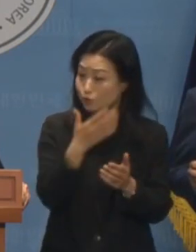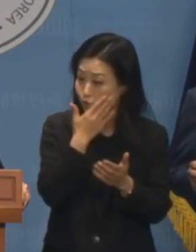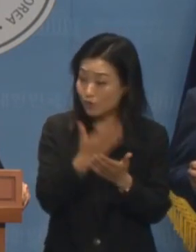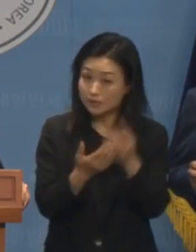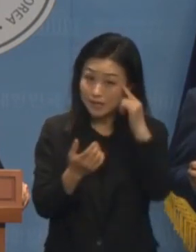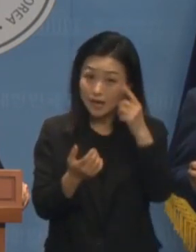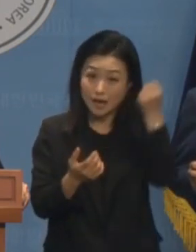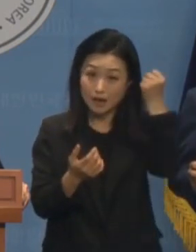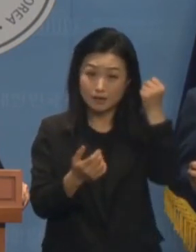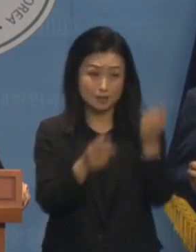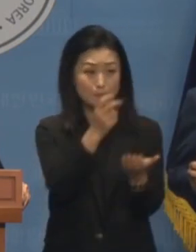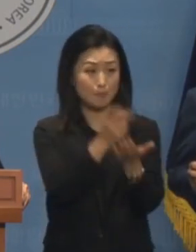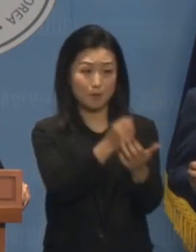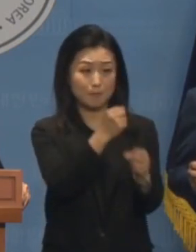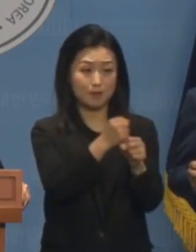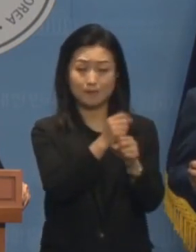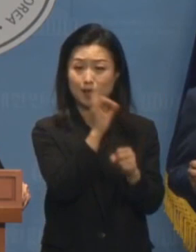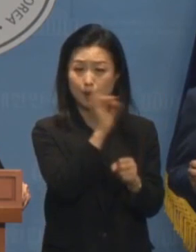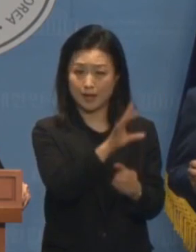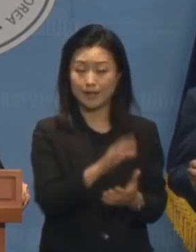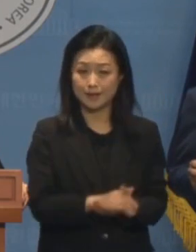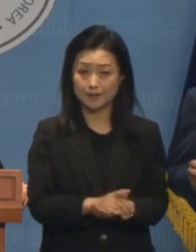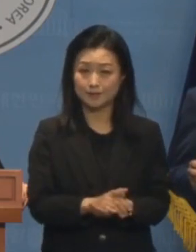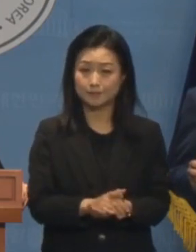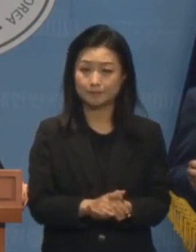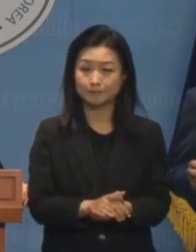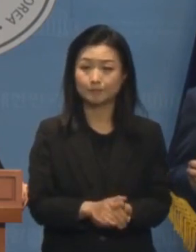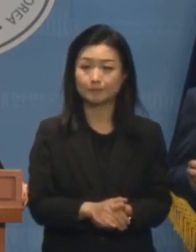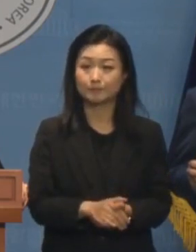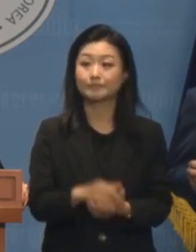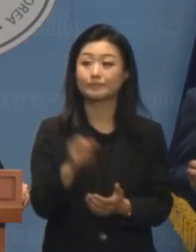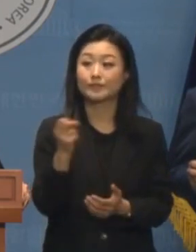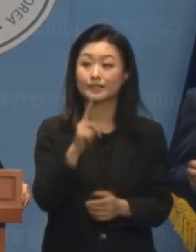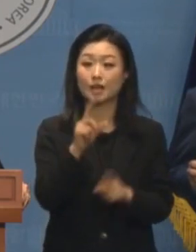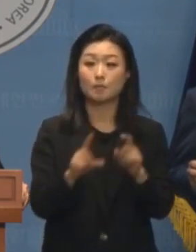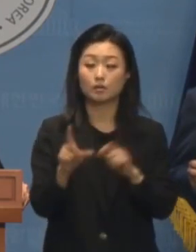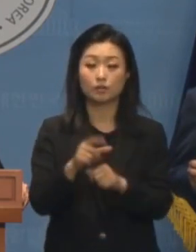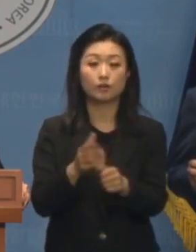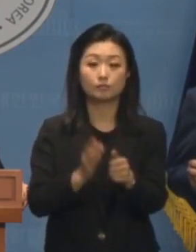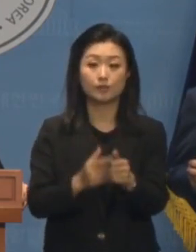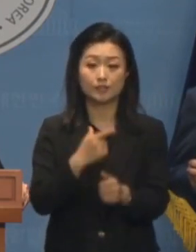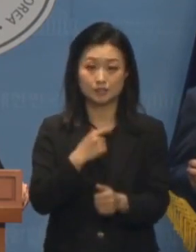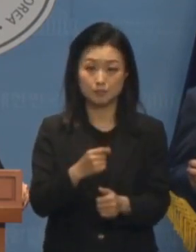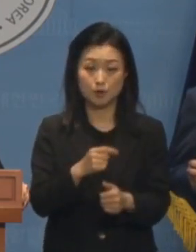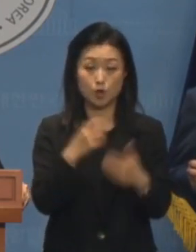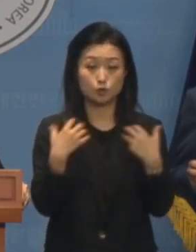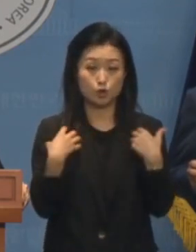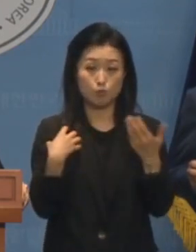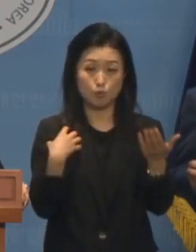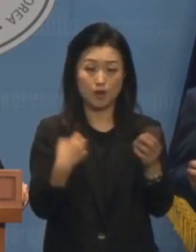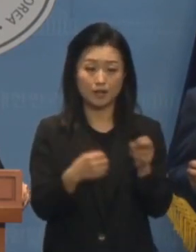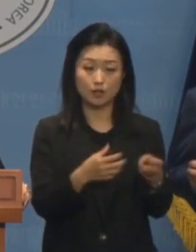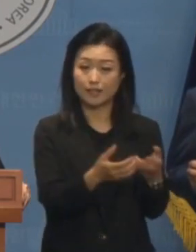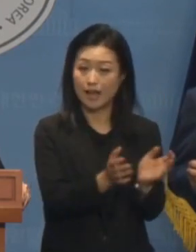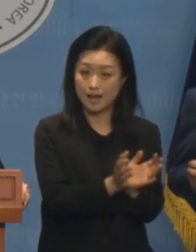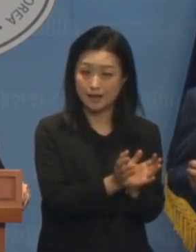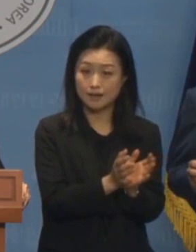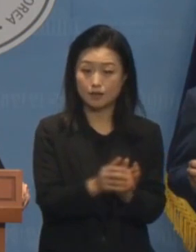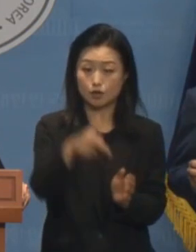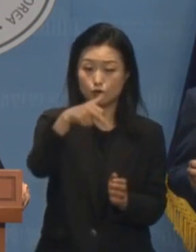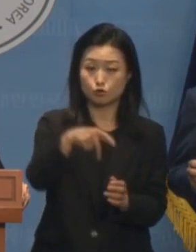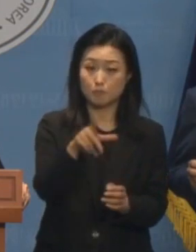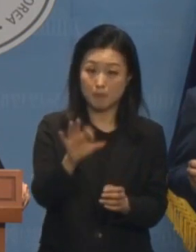지금 이러한 입법 태도를 보여서는 안 됩니다. 다시 한번 강력하게 촉구합니다. 정부와 여당은